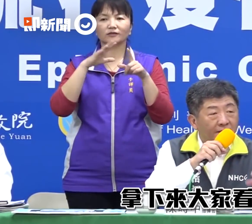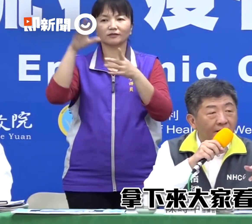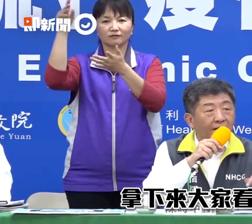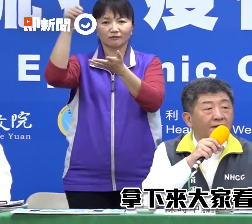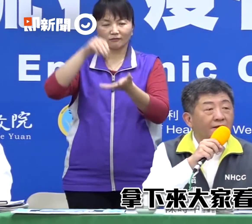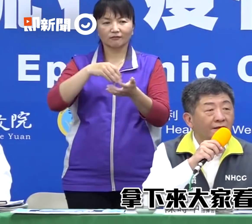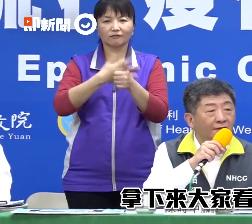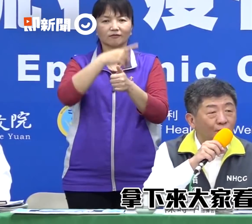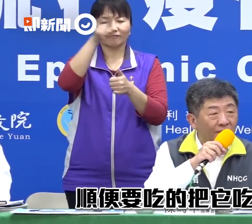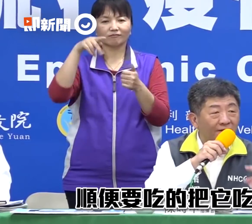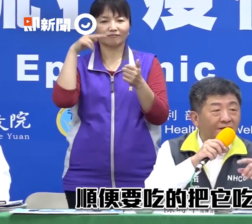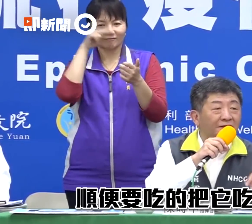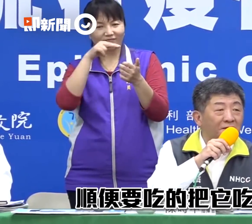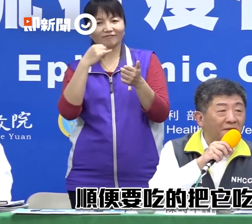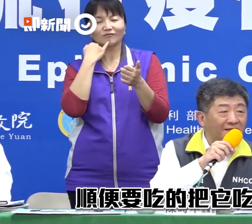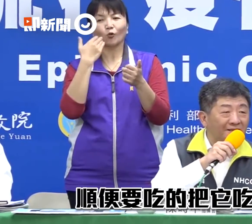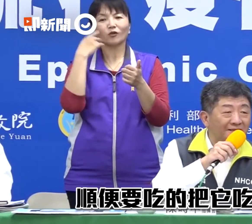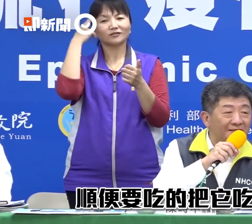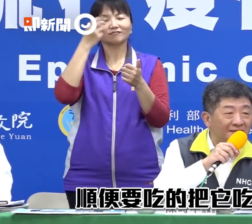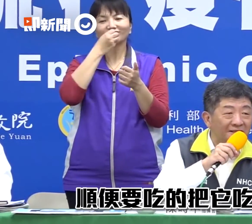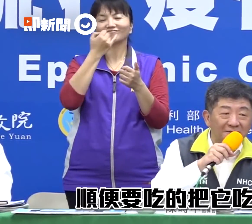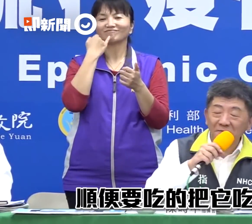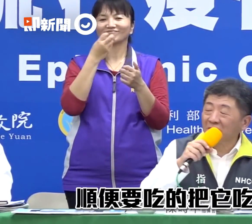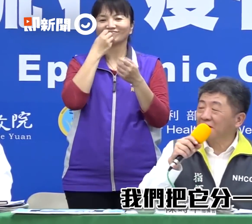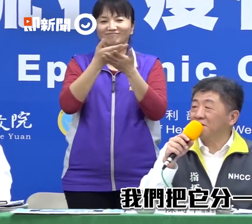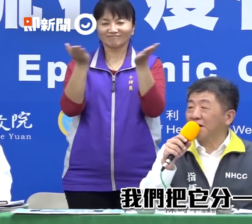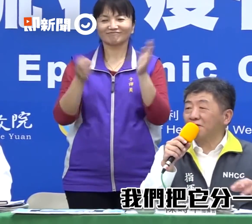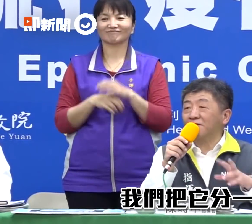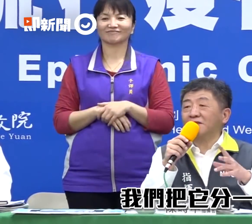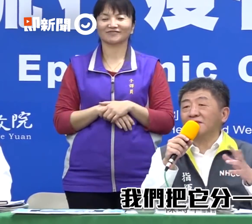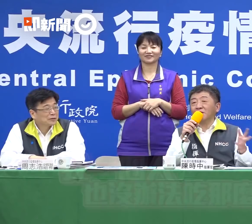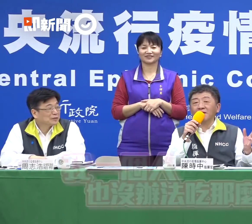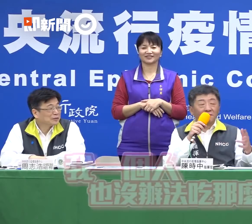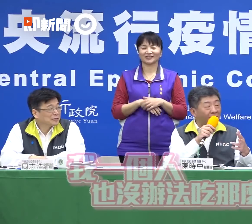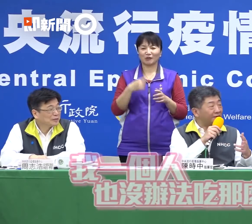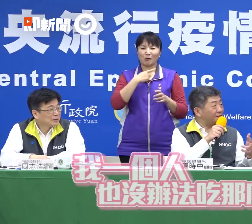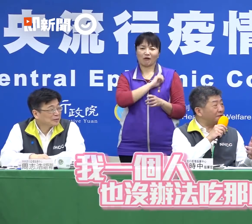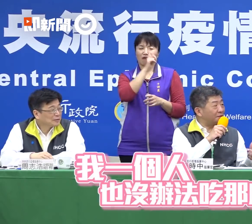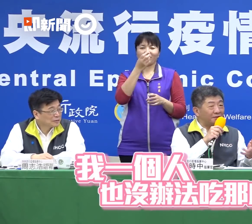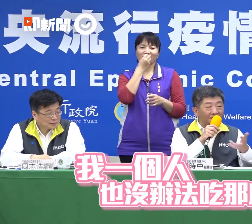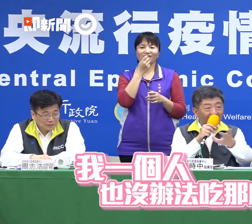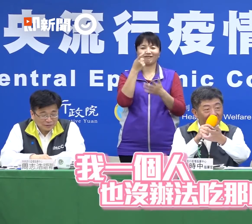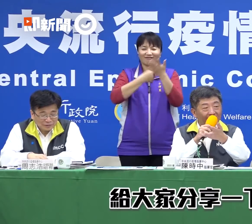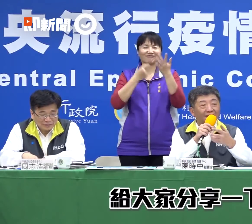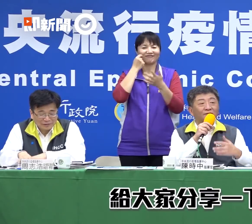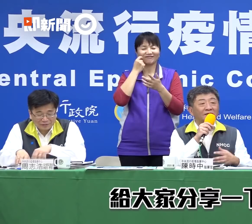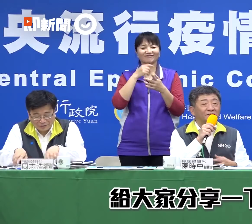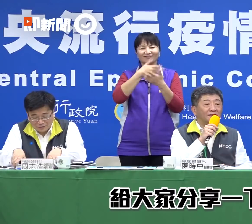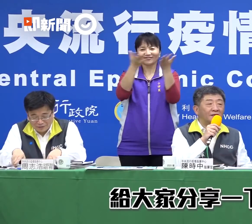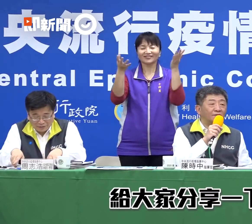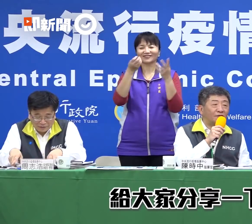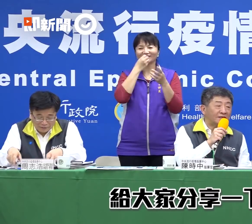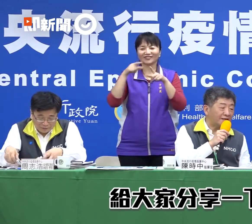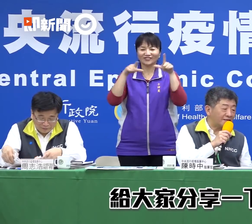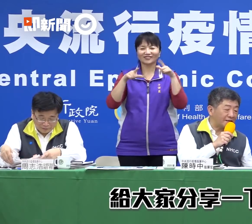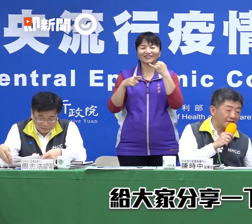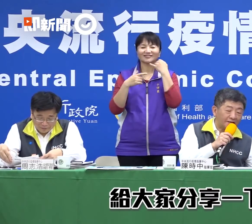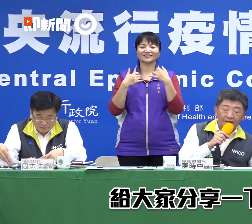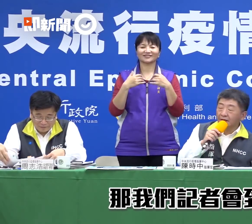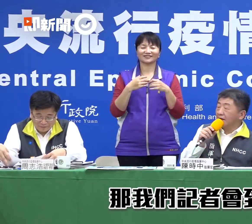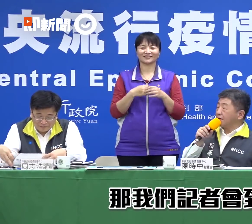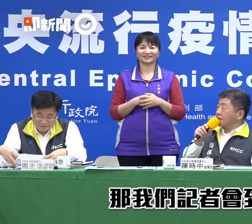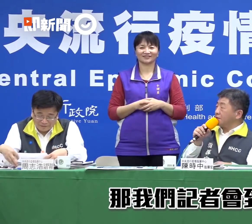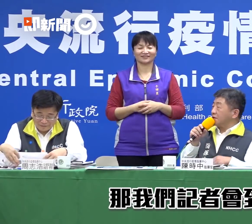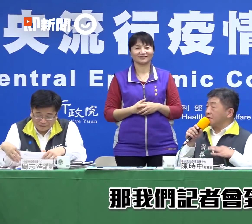下来，大家看一看，那顺便要吃的把它吃一吃这样。我们把它分分吃，我一个人没法吃那么多，给大家分享一下